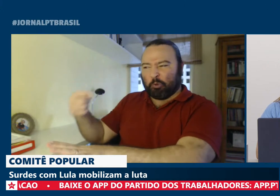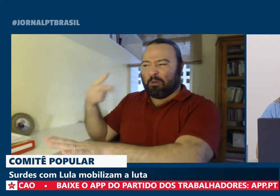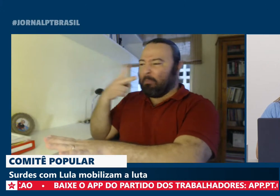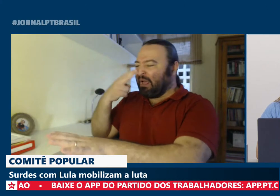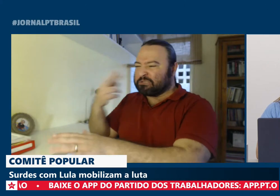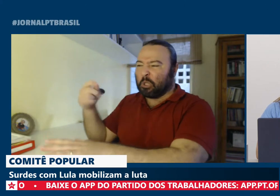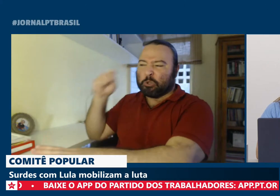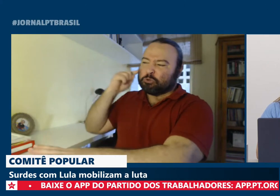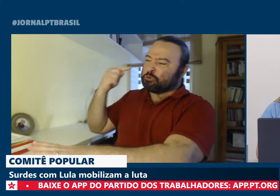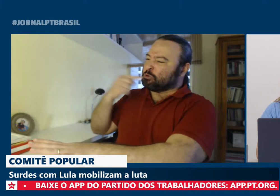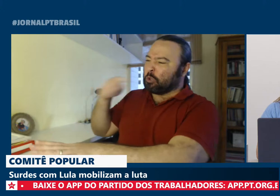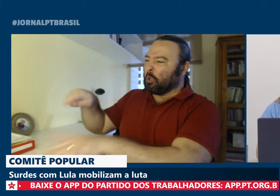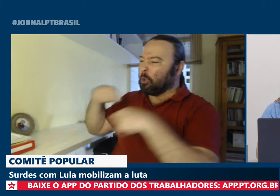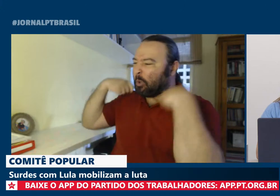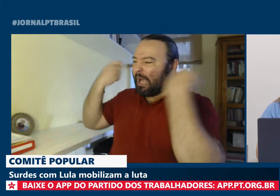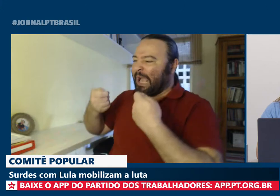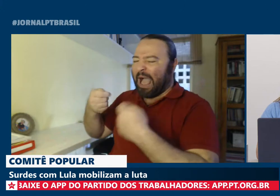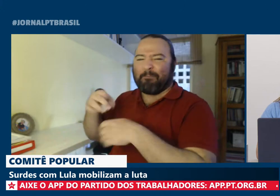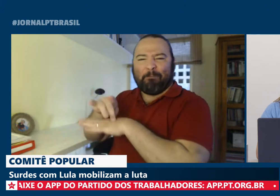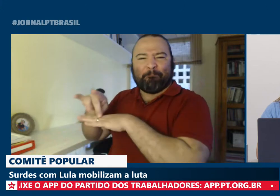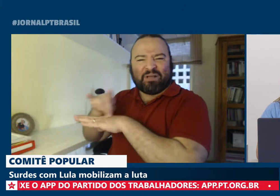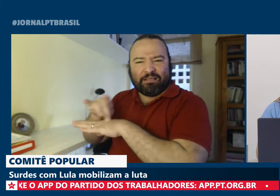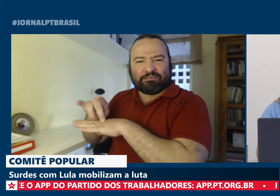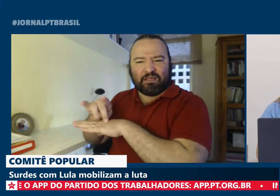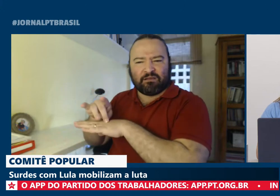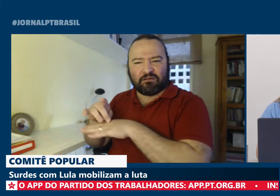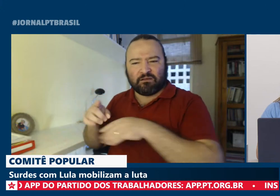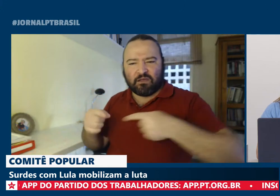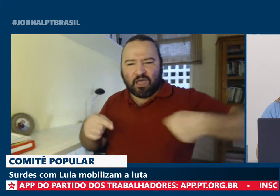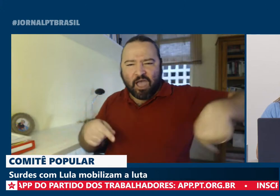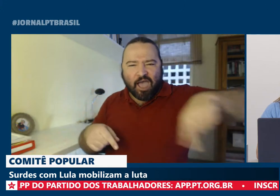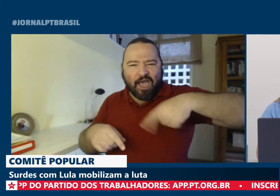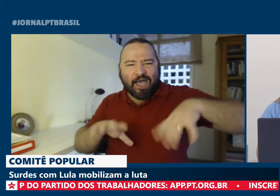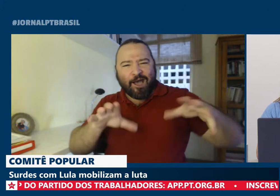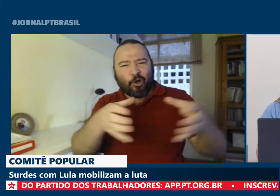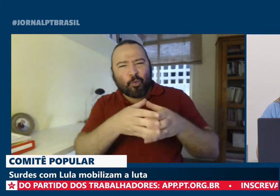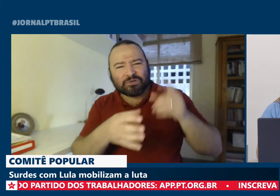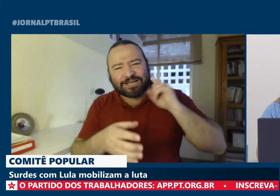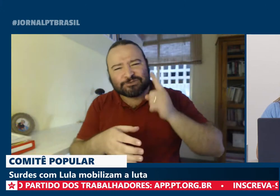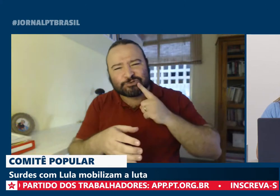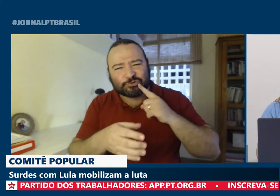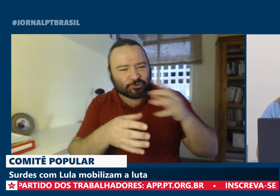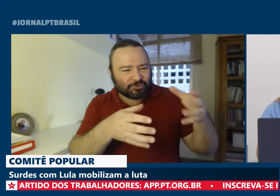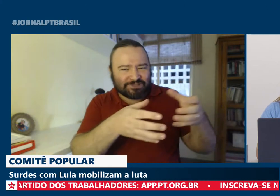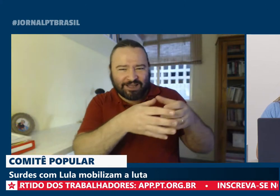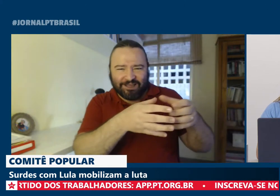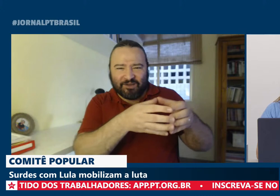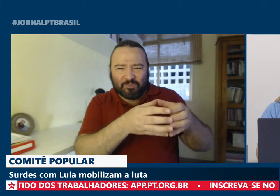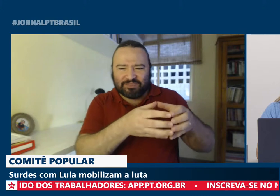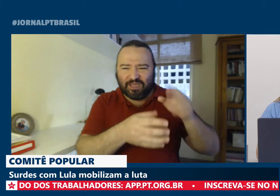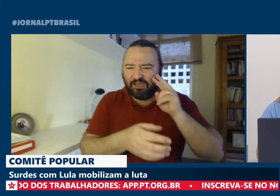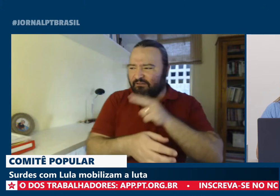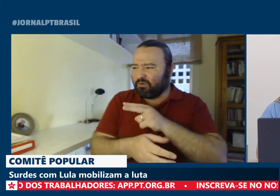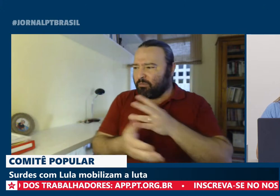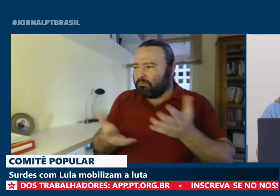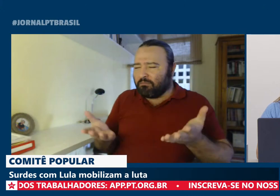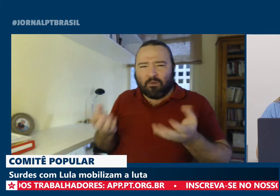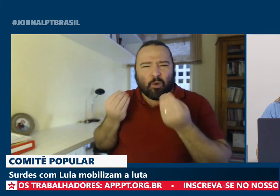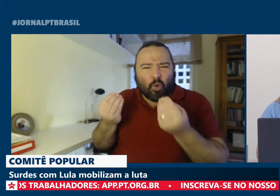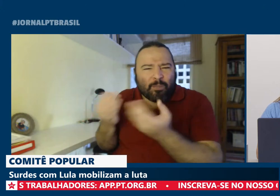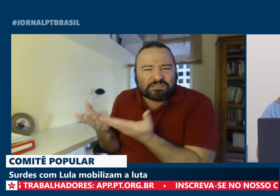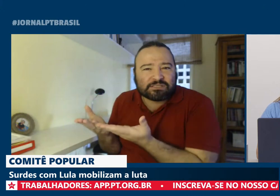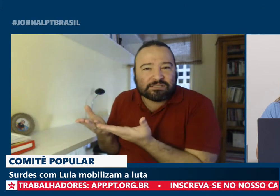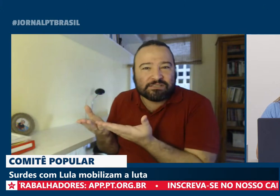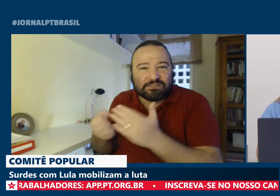falando palavras ofensivas contra o STF e disse que eles pareciam surdos de capa preta. Nós